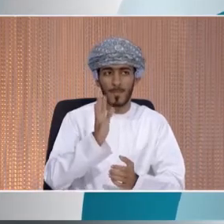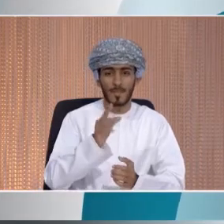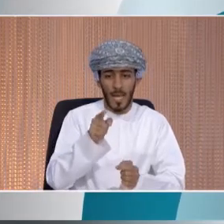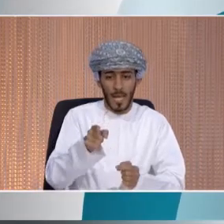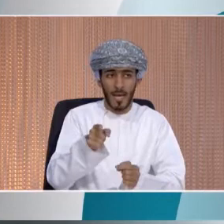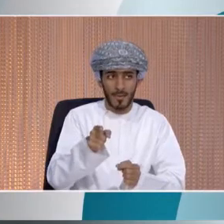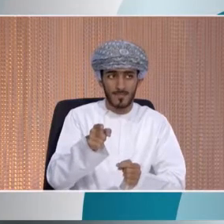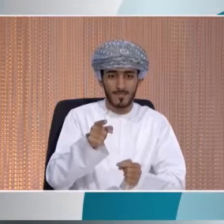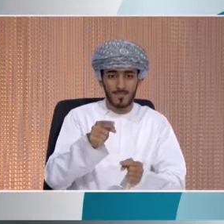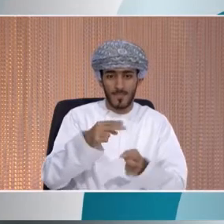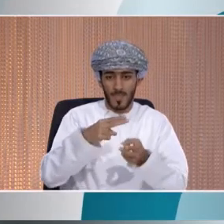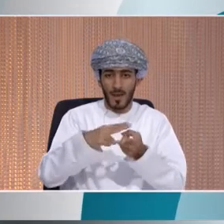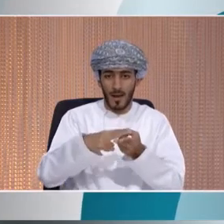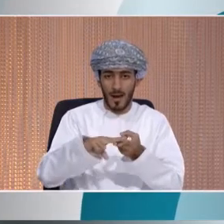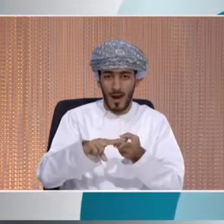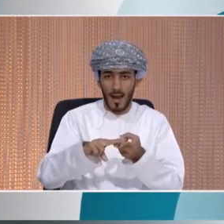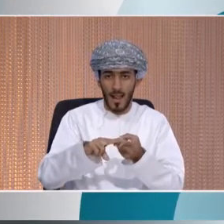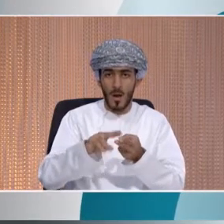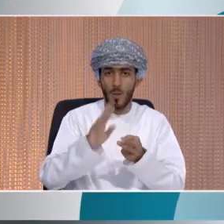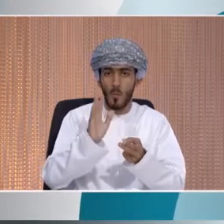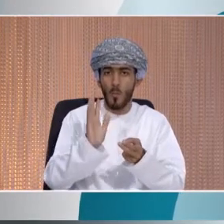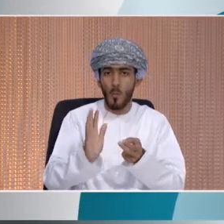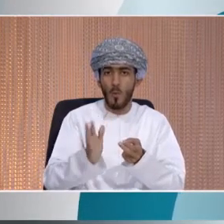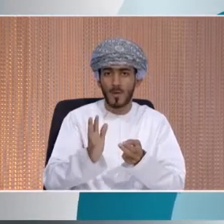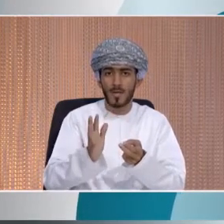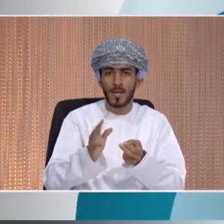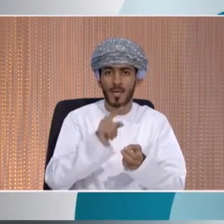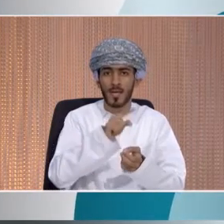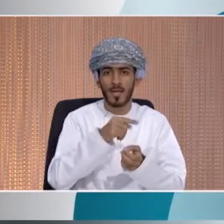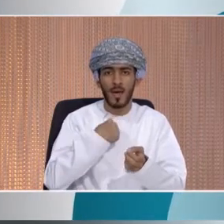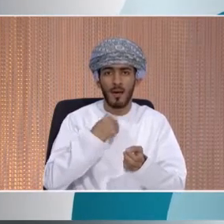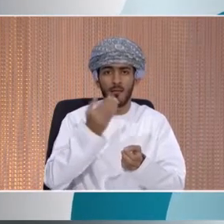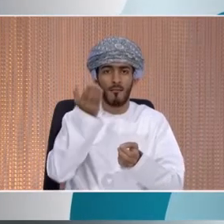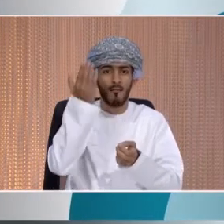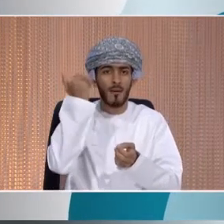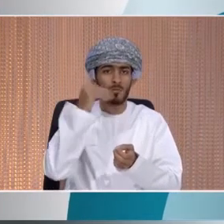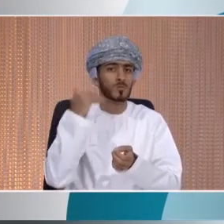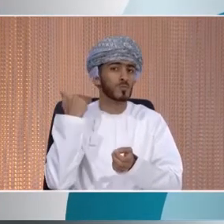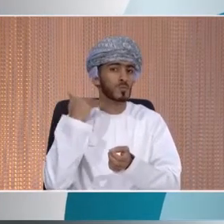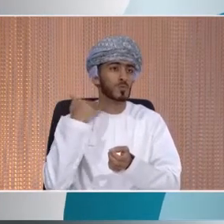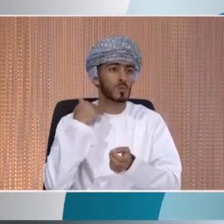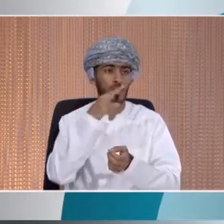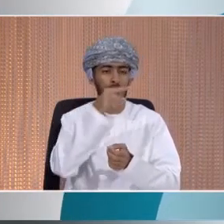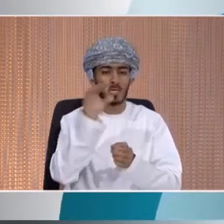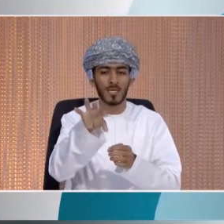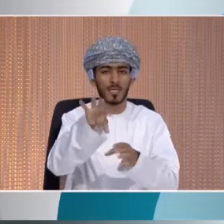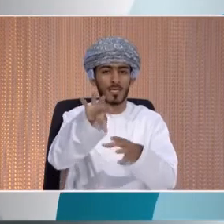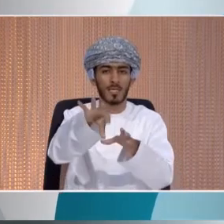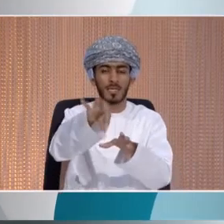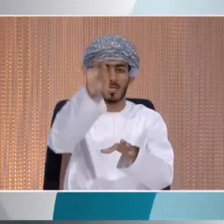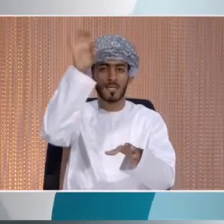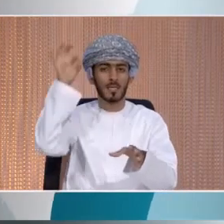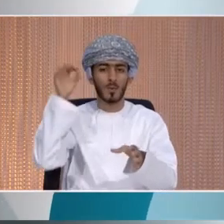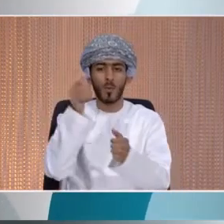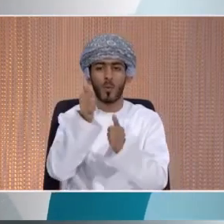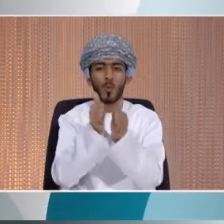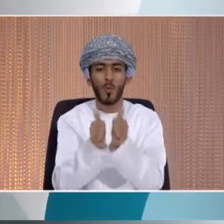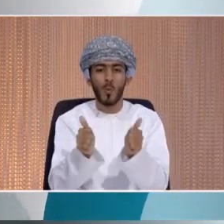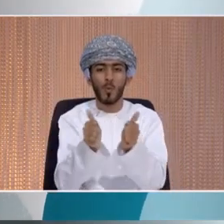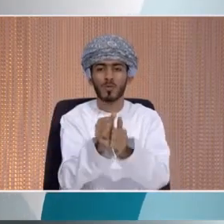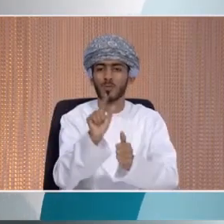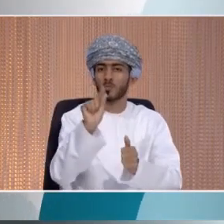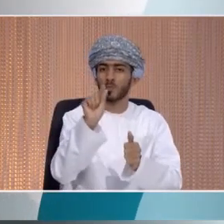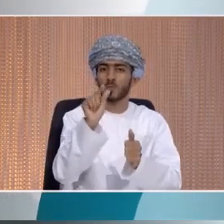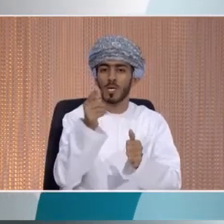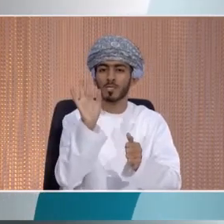النقطة ربما أذكر أن الأستاذ سلطان العامري تم اختيار الأسرة المثالية